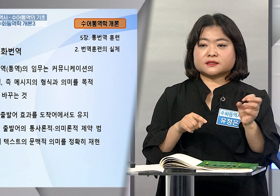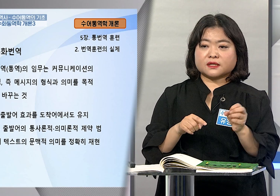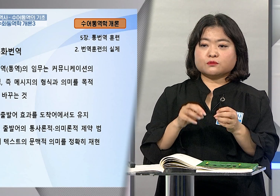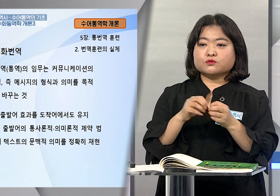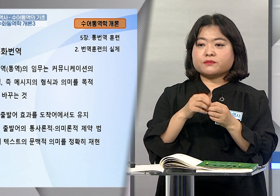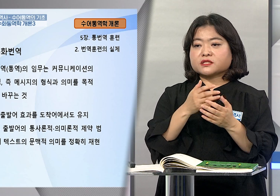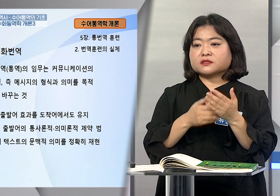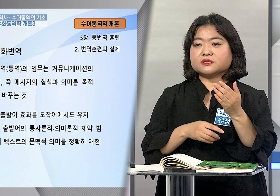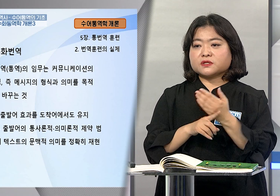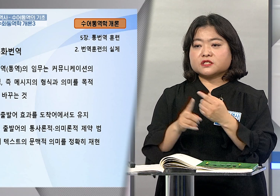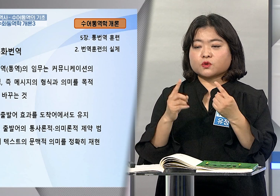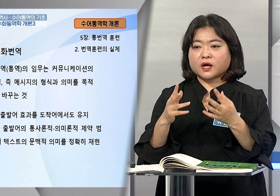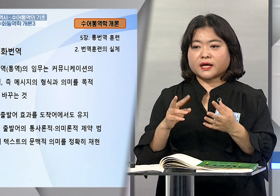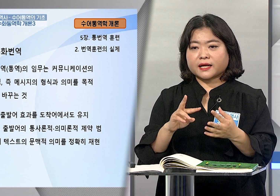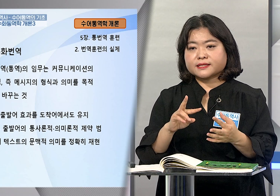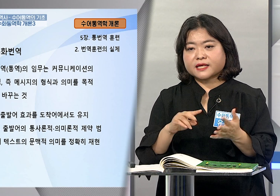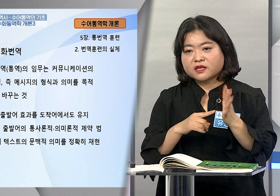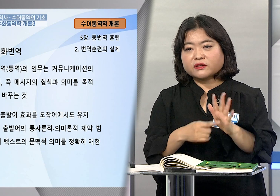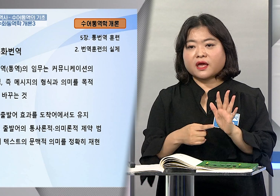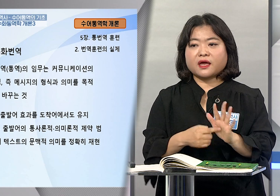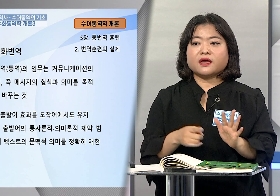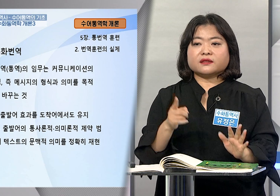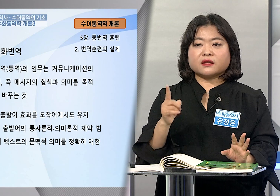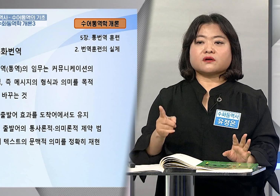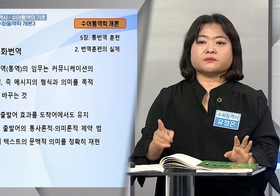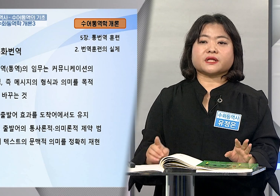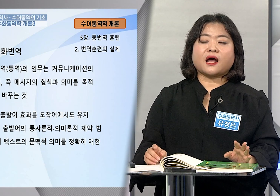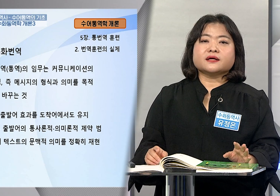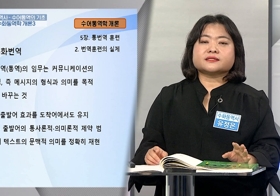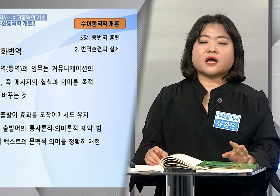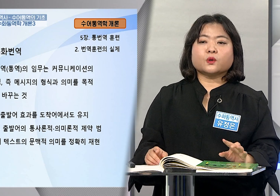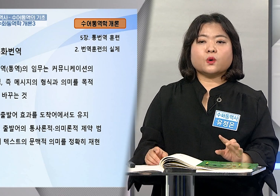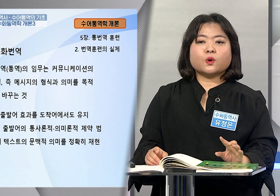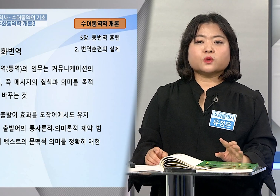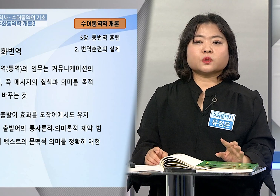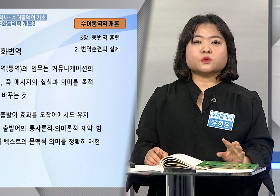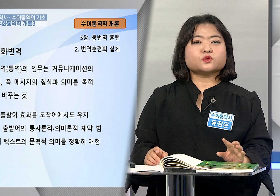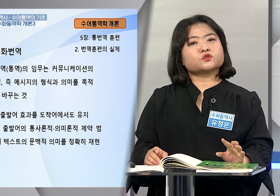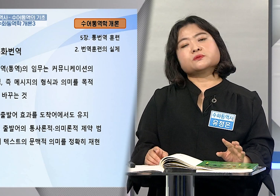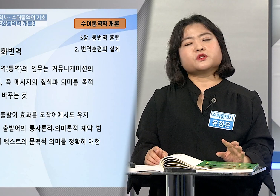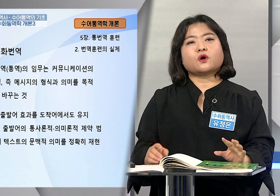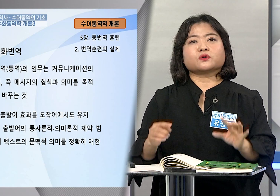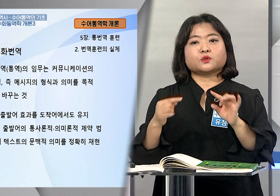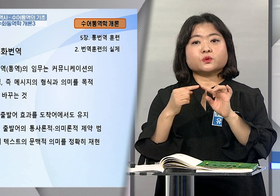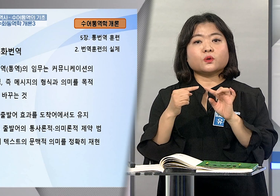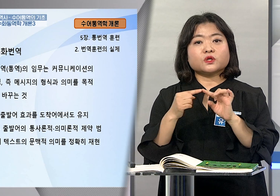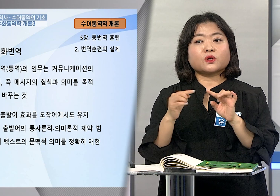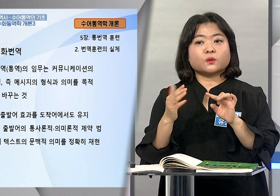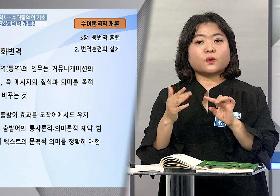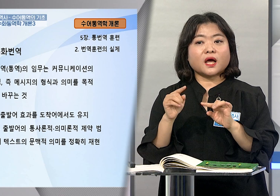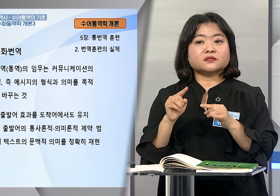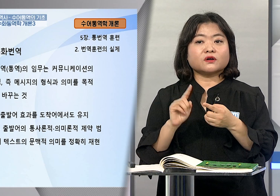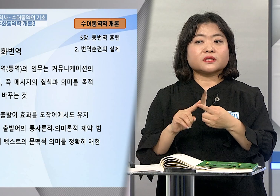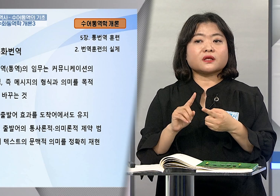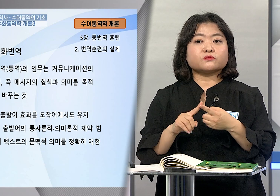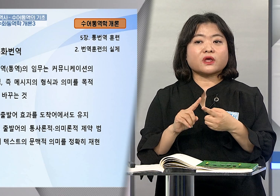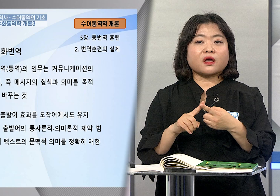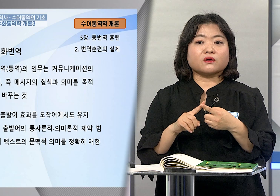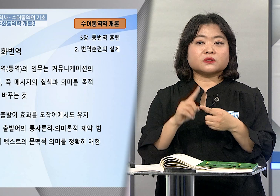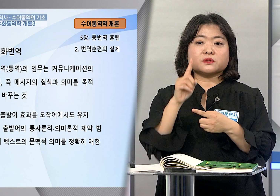텍스트의 문맥적 의미를 정확하게 재현해내는 겁니다. 자, 요 소통 중심은요. 소통이 되도록 하는 거기 때문에 어떤